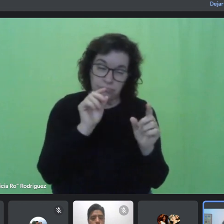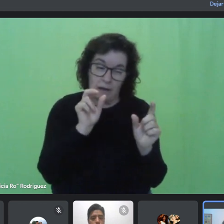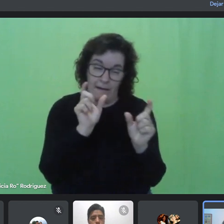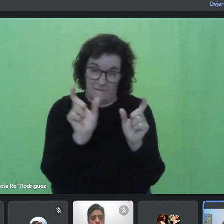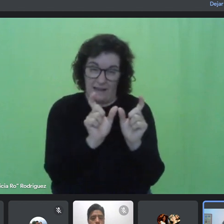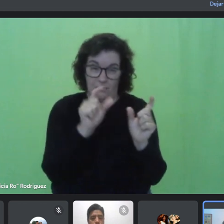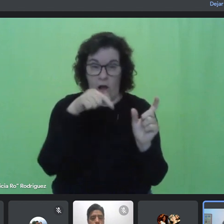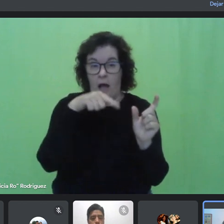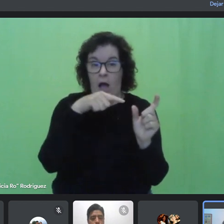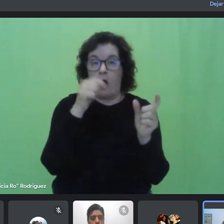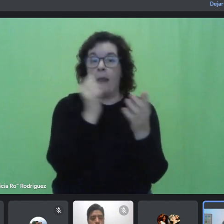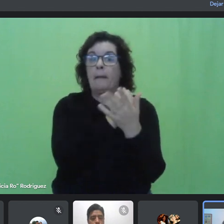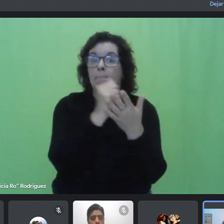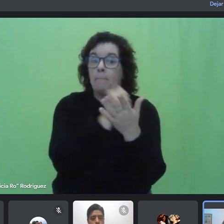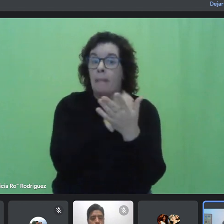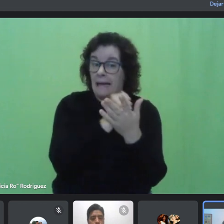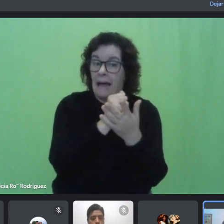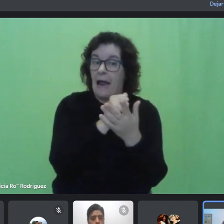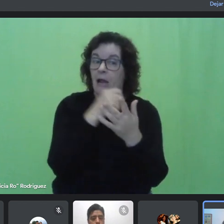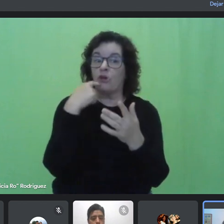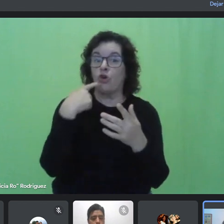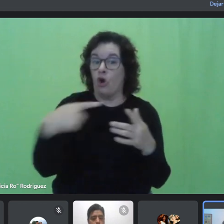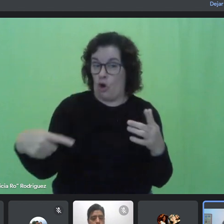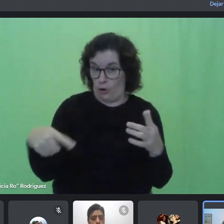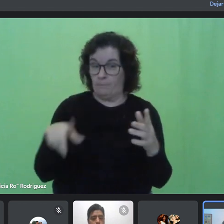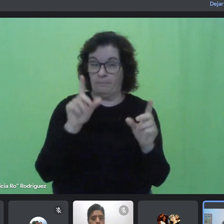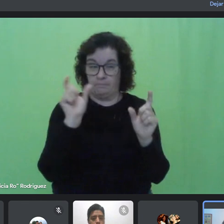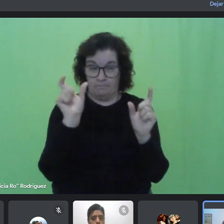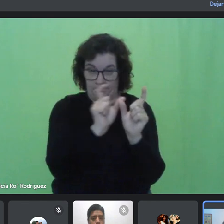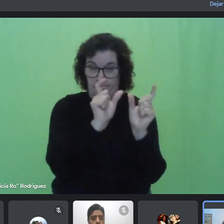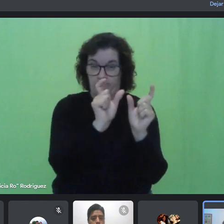Estamos de esta oración. ¿Sí?